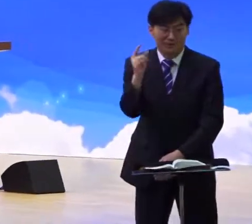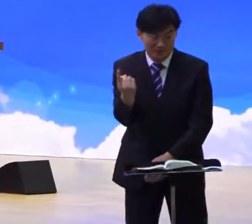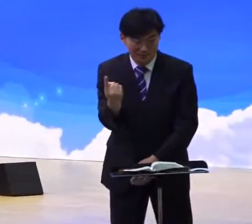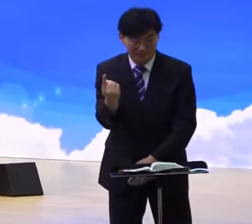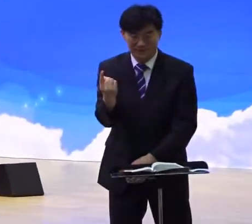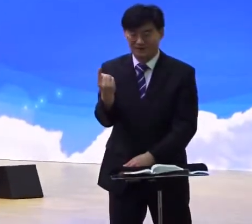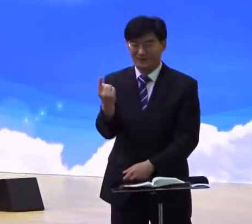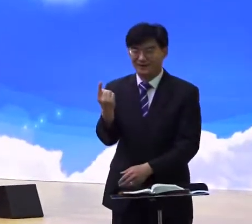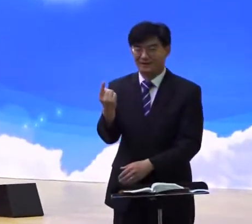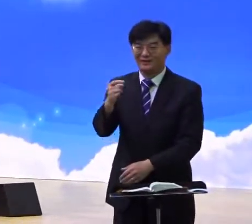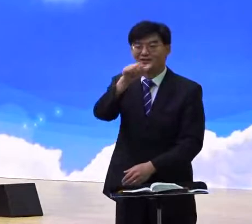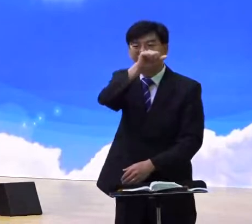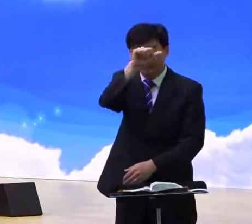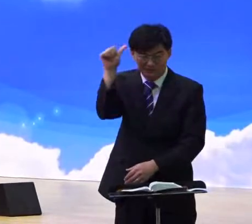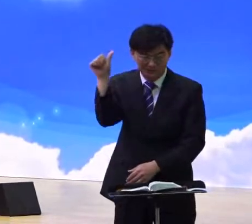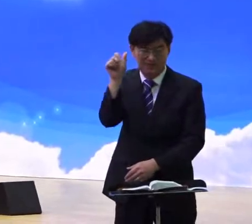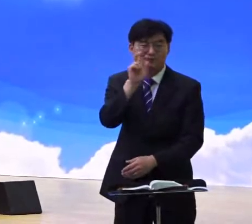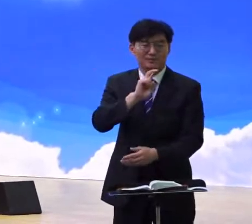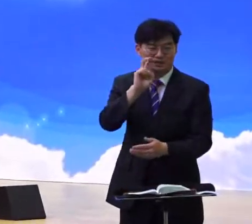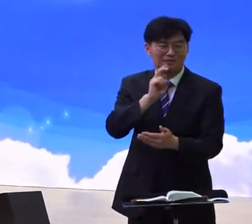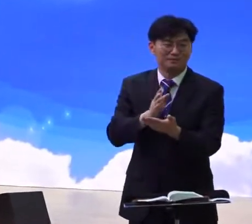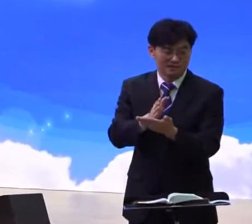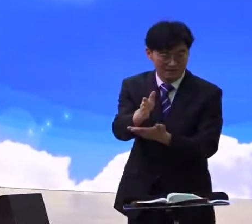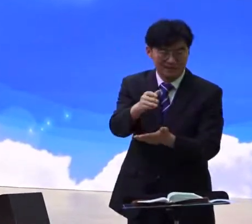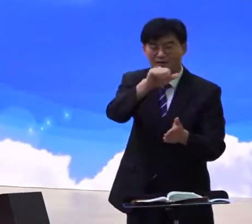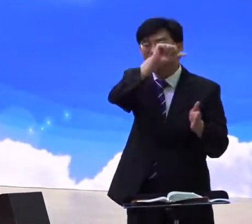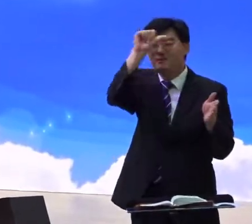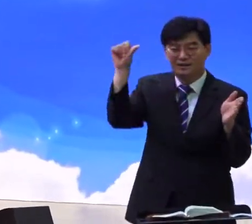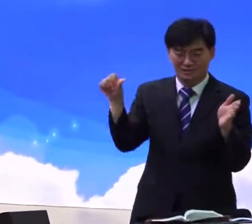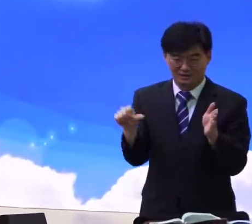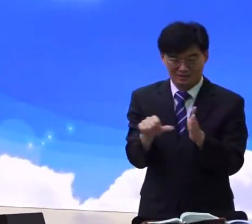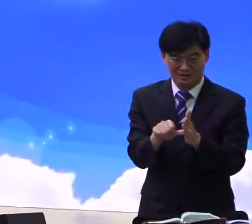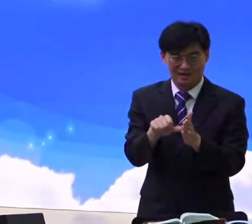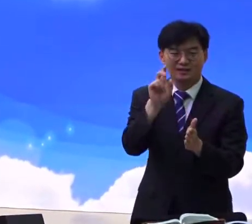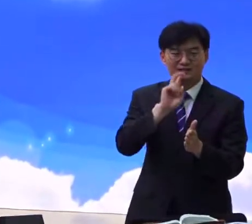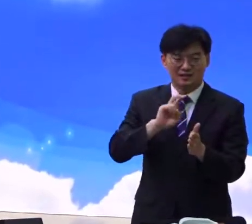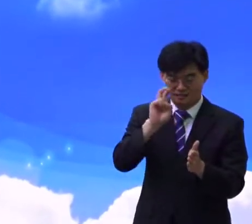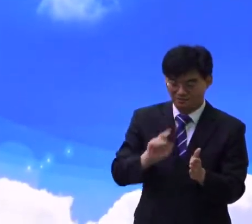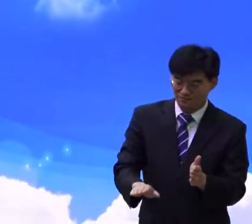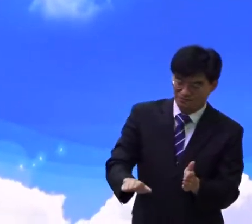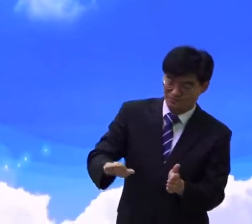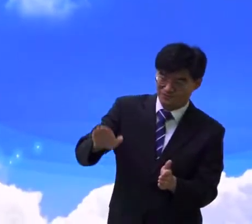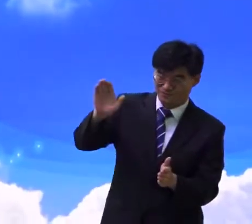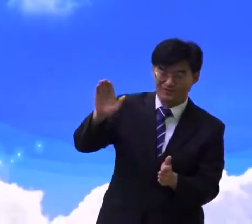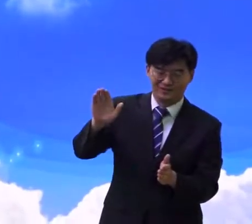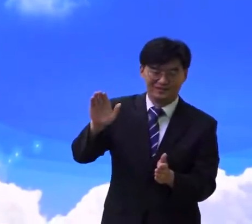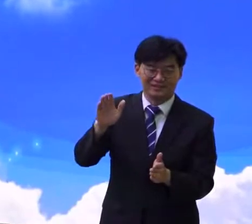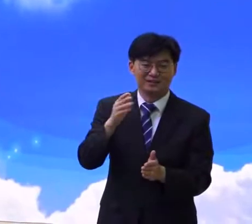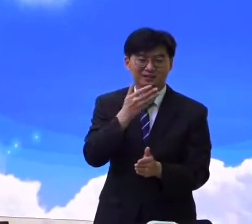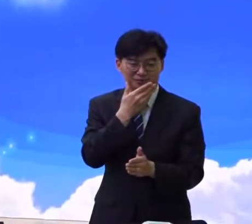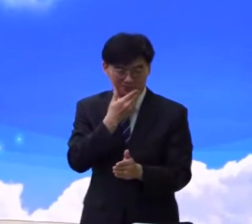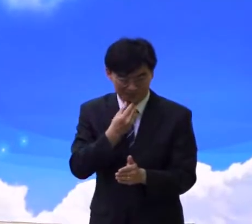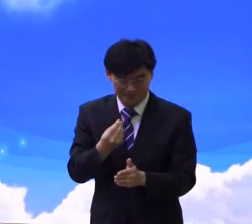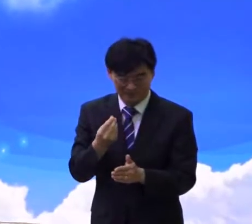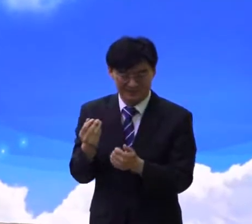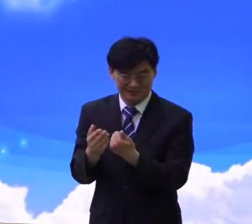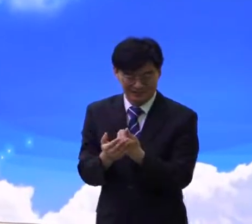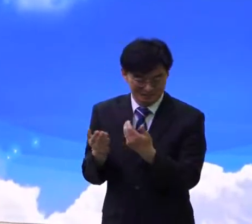전장으로 수고하시는데 평생토록 이렇게 힘차게 하나님을 찬양하게 되기를 축복합니다. 우리도 다 그랬으면